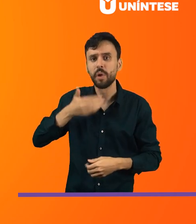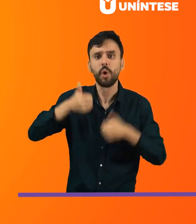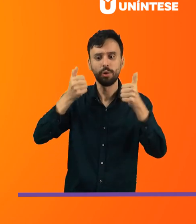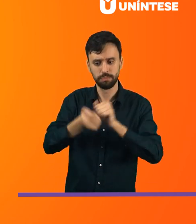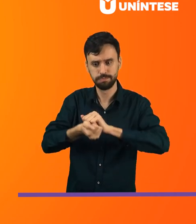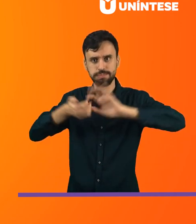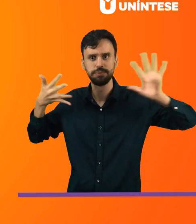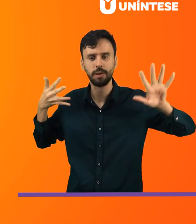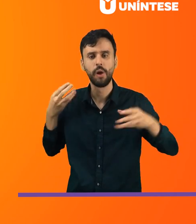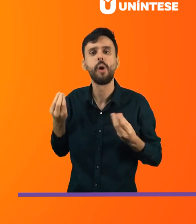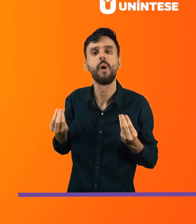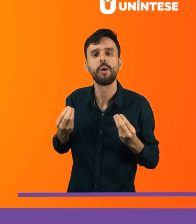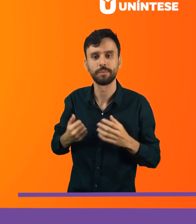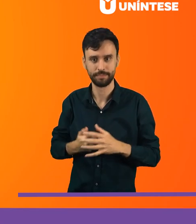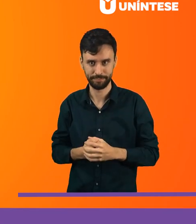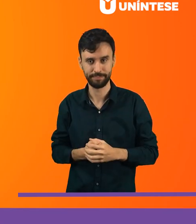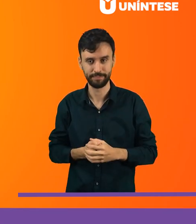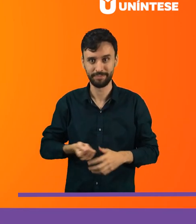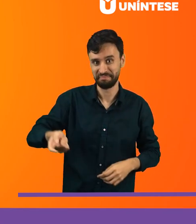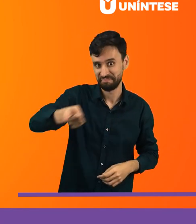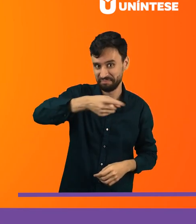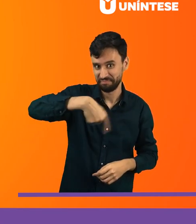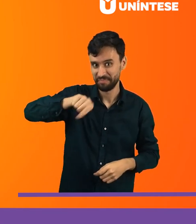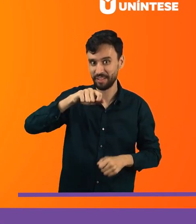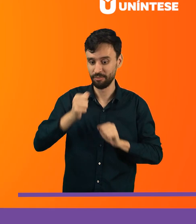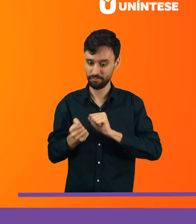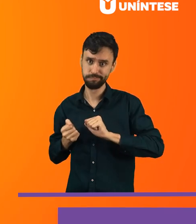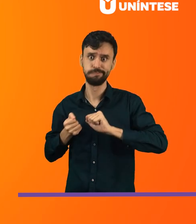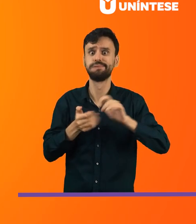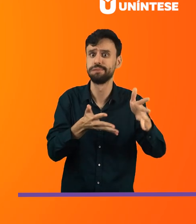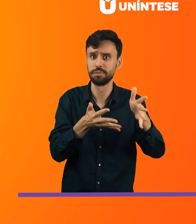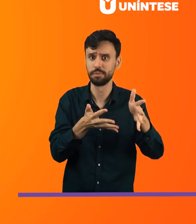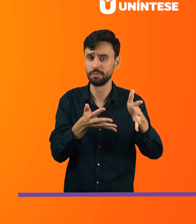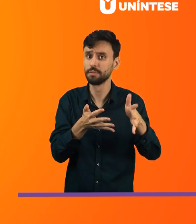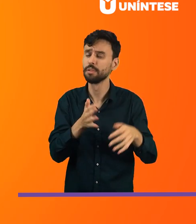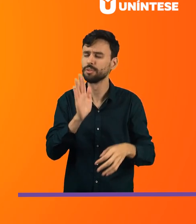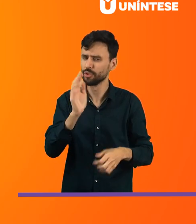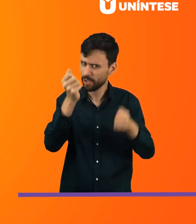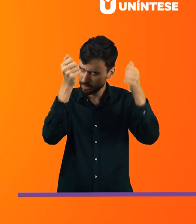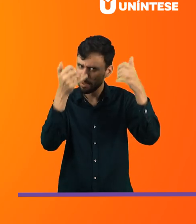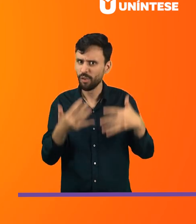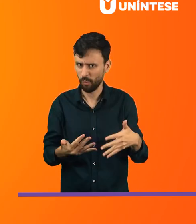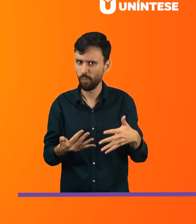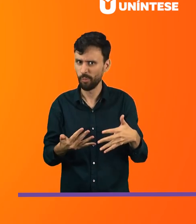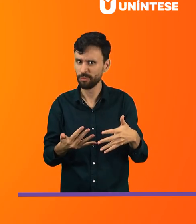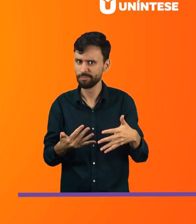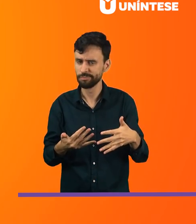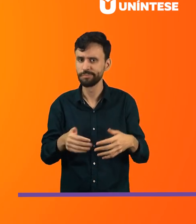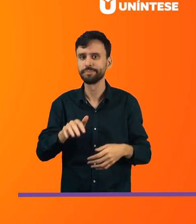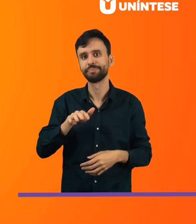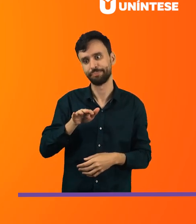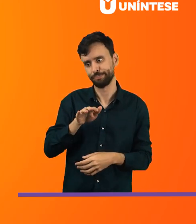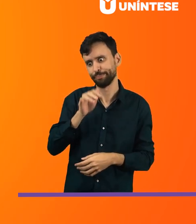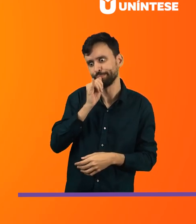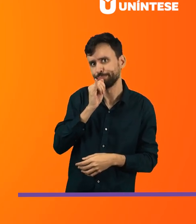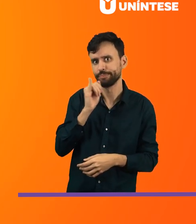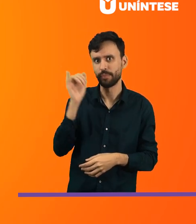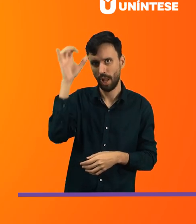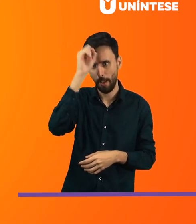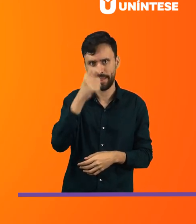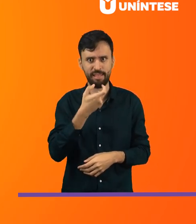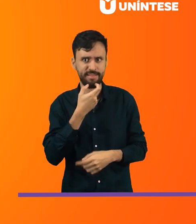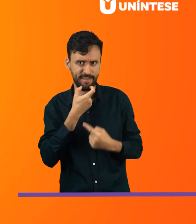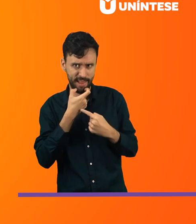a sua fluência na língua de sinais, você precisa sinalizar. A gente já comentou sobre isso. Mas, se eu quero aprender